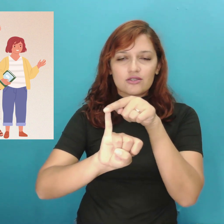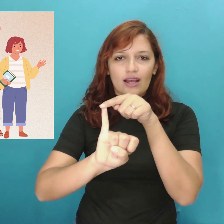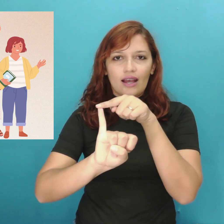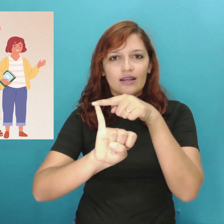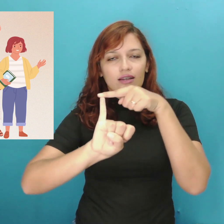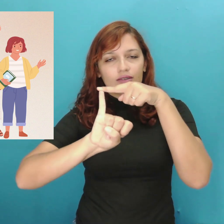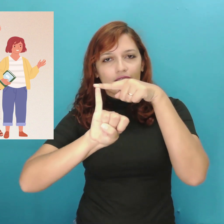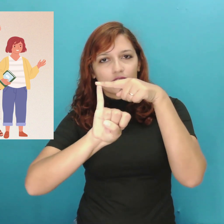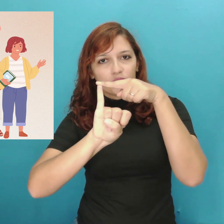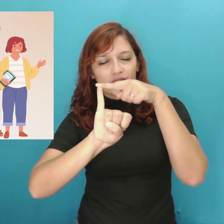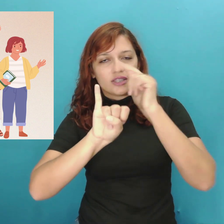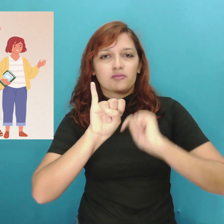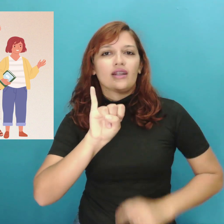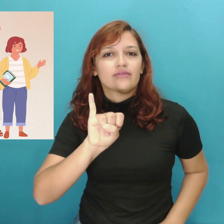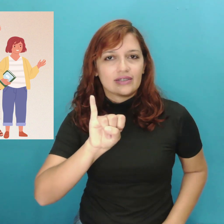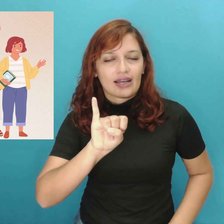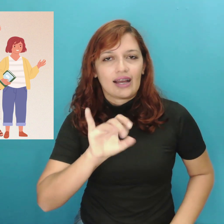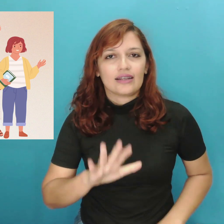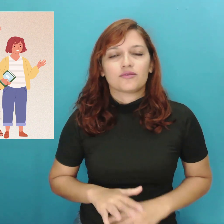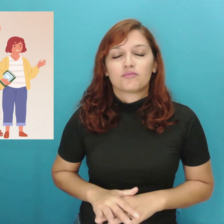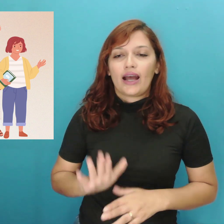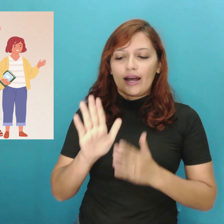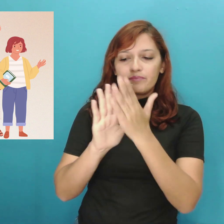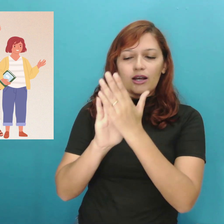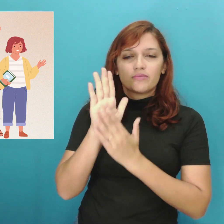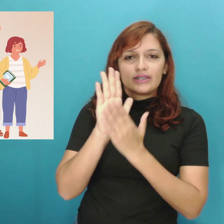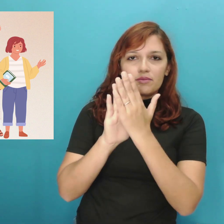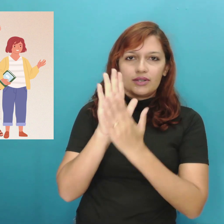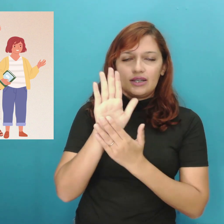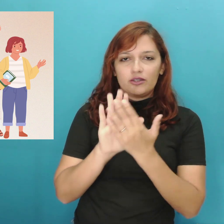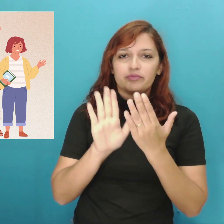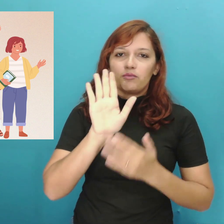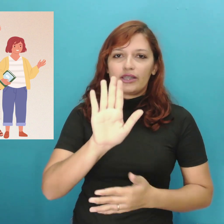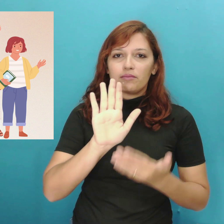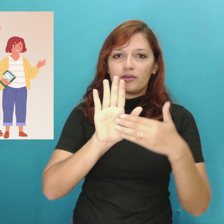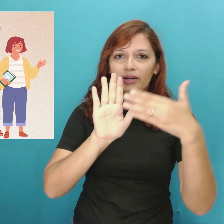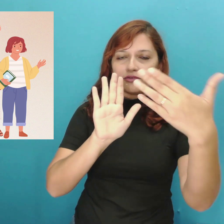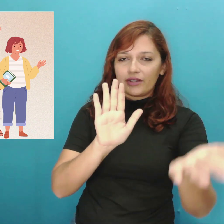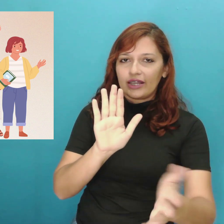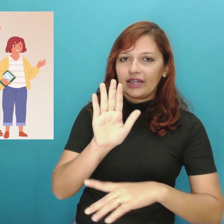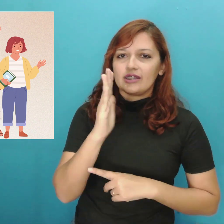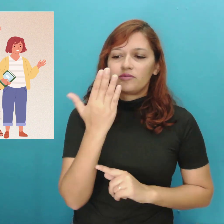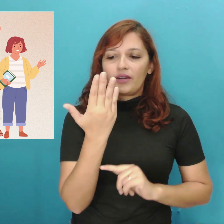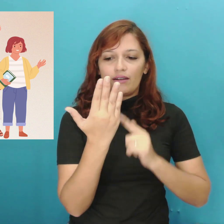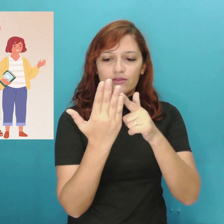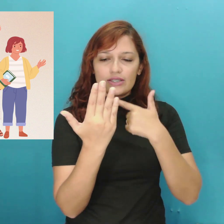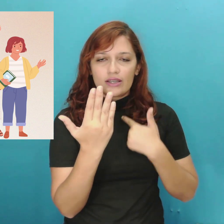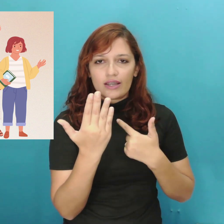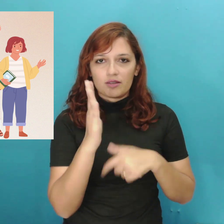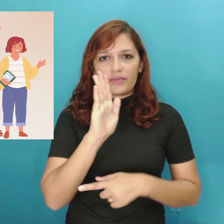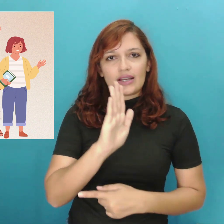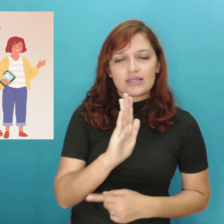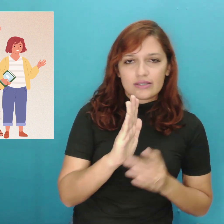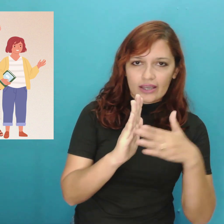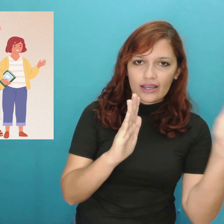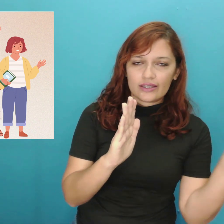deixar o dedo mínimo levantado. A palma da mão para frente, para você, para a esquerda, para